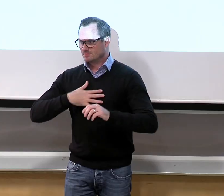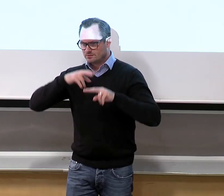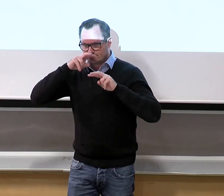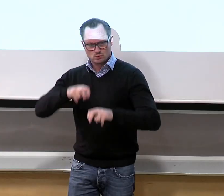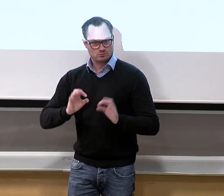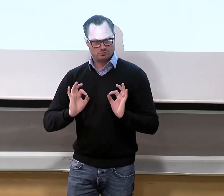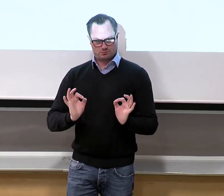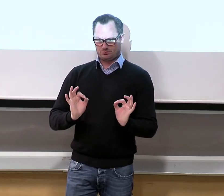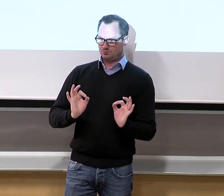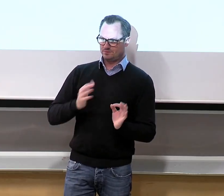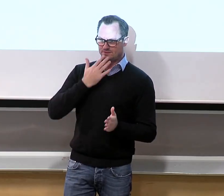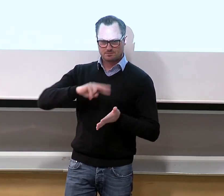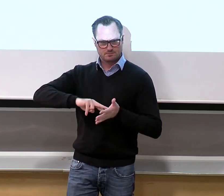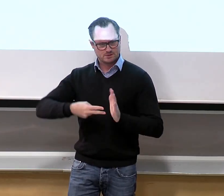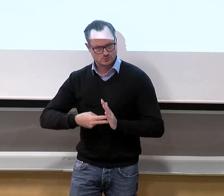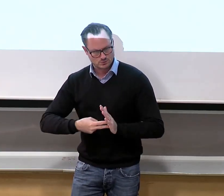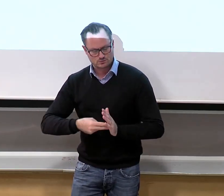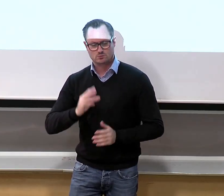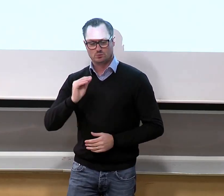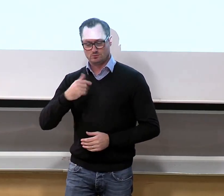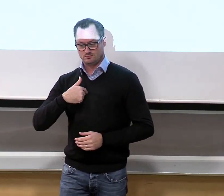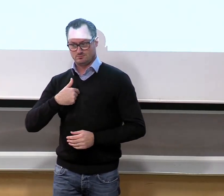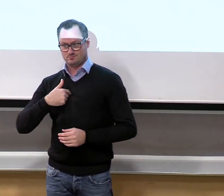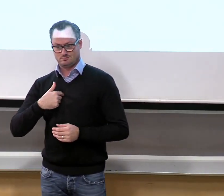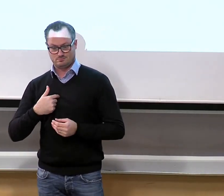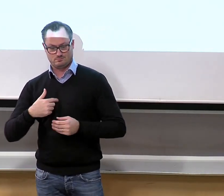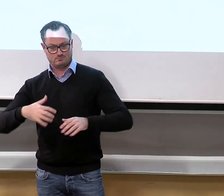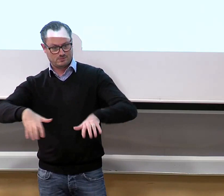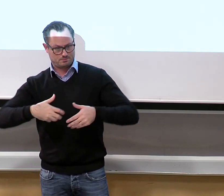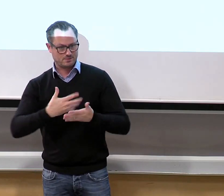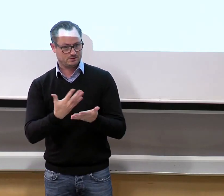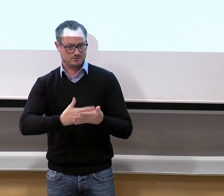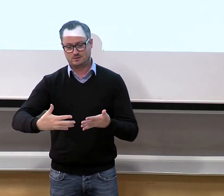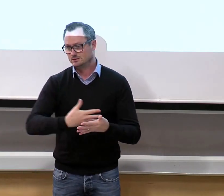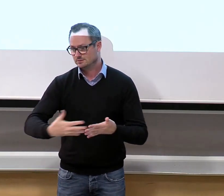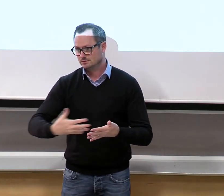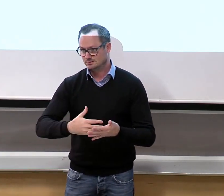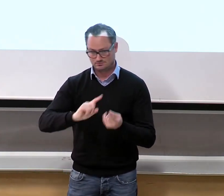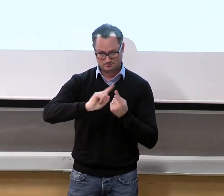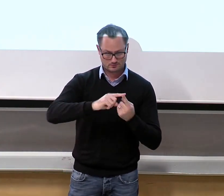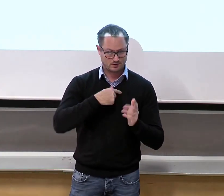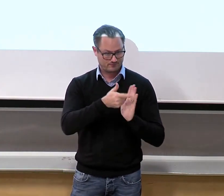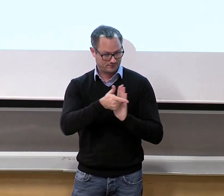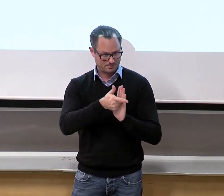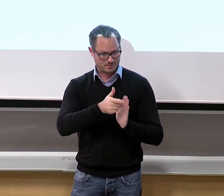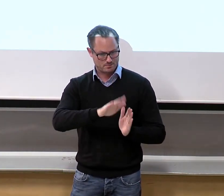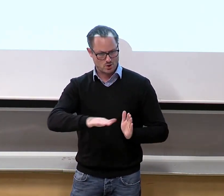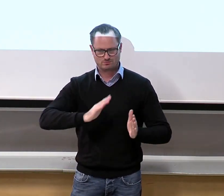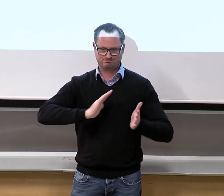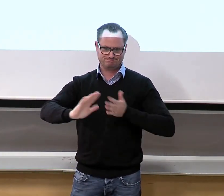Ja, hur utförde jag då min forskning och vilken metod använde jag? Jag samlade texter från